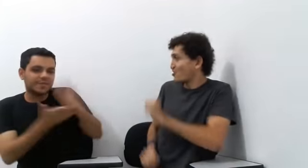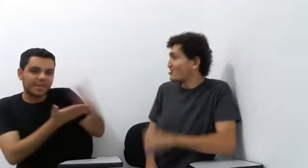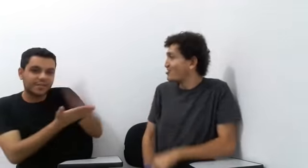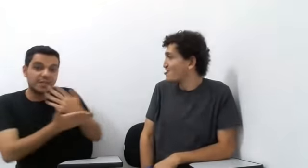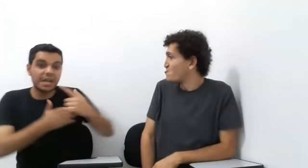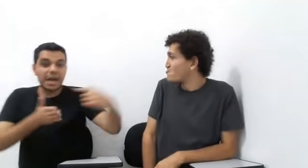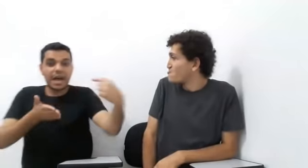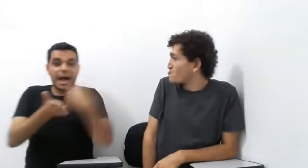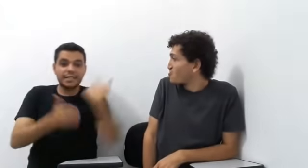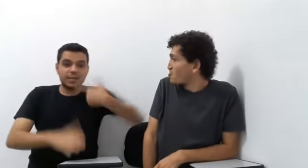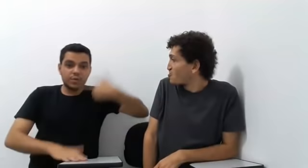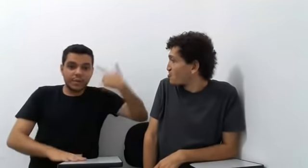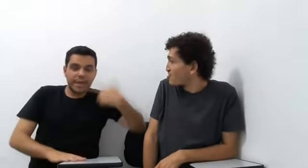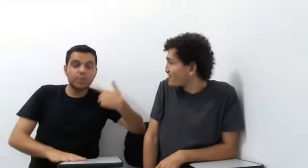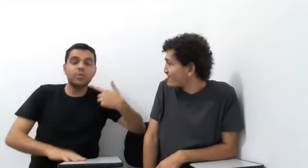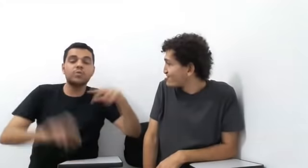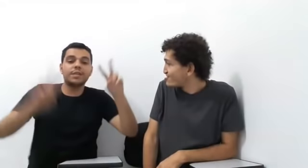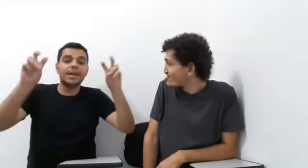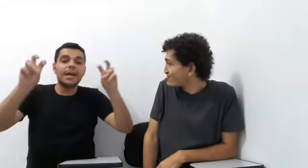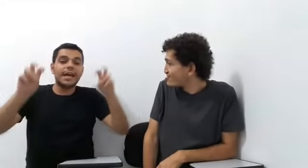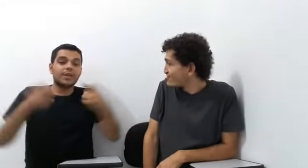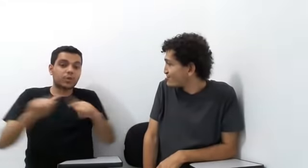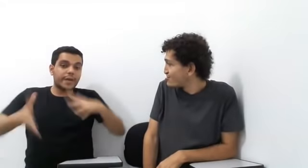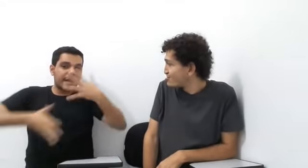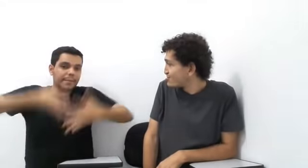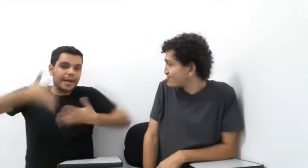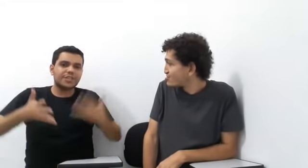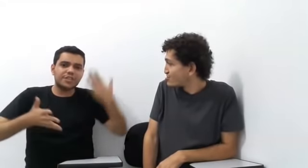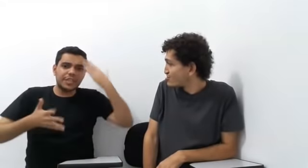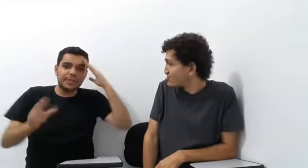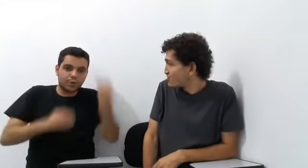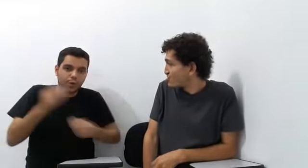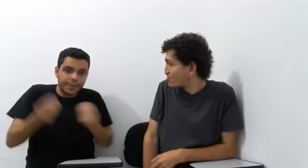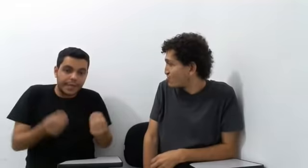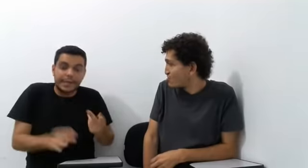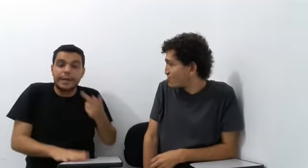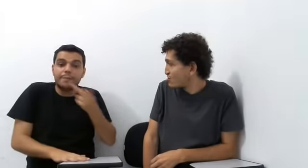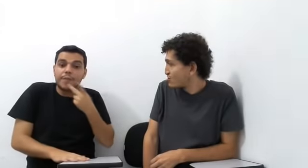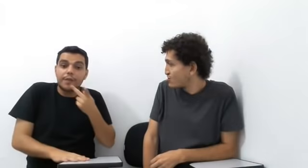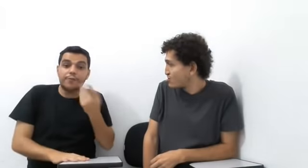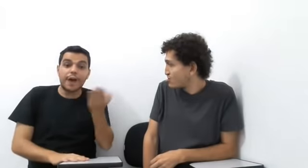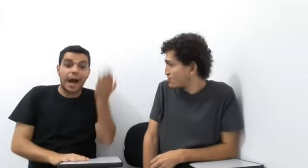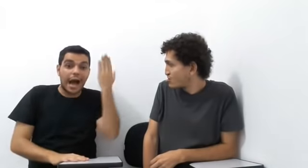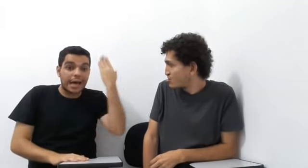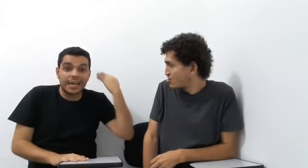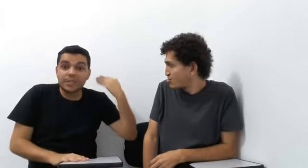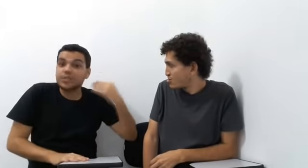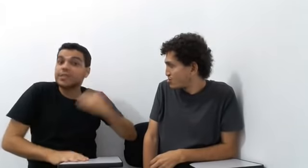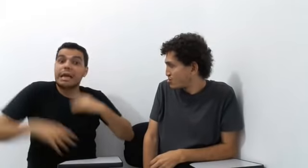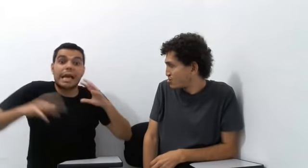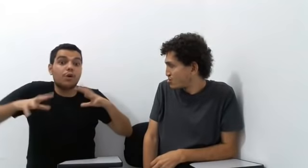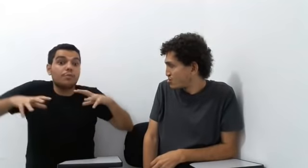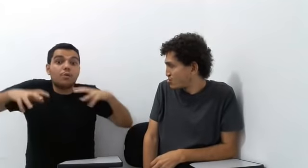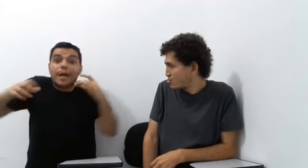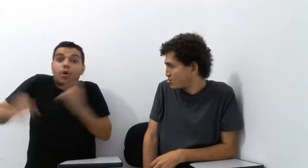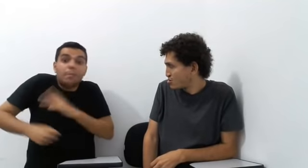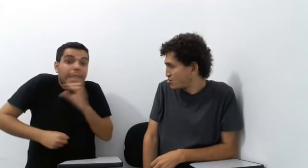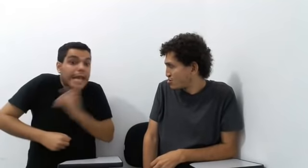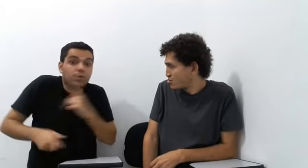segunda. A segunda pergunta é sobre a gramática de Libras, como entender. Eu vou falar, antes é o meu maior medo,